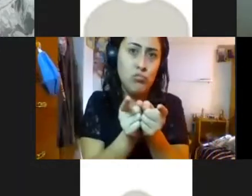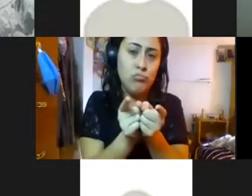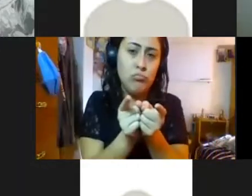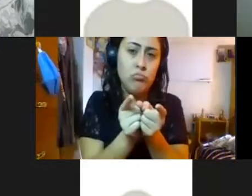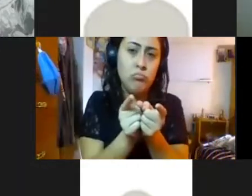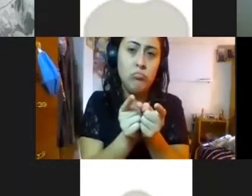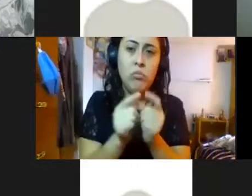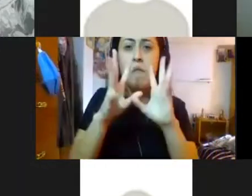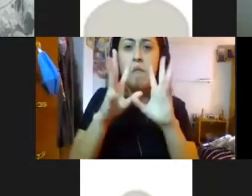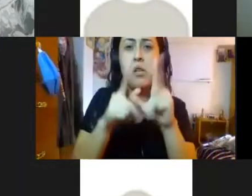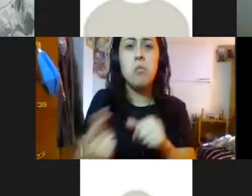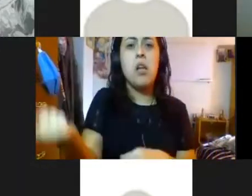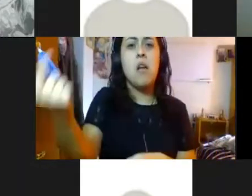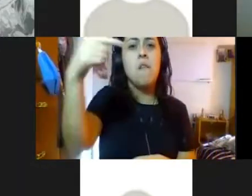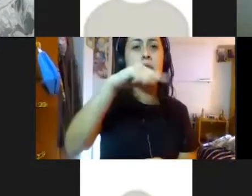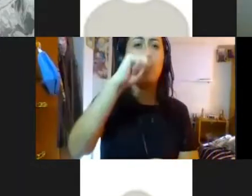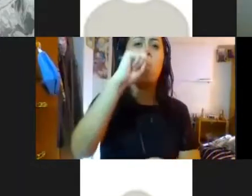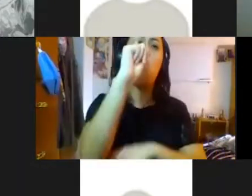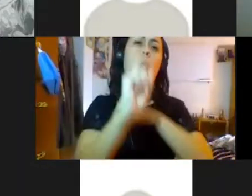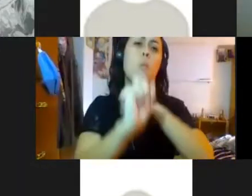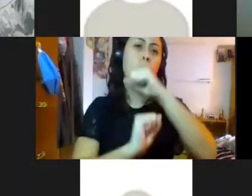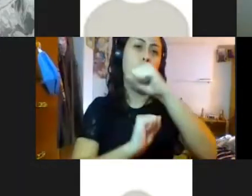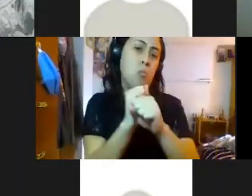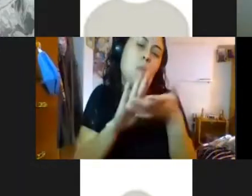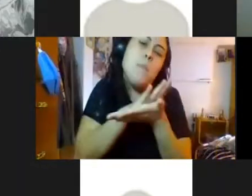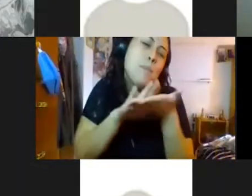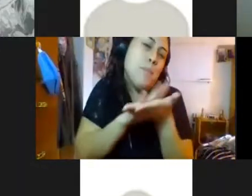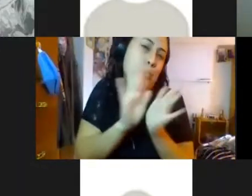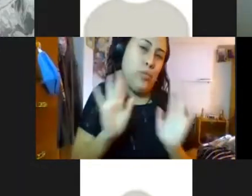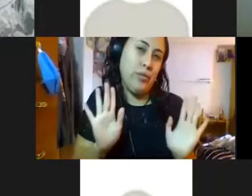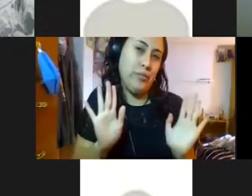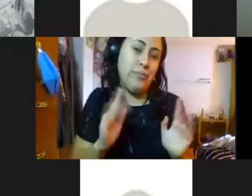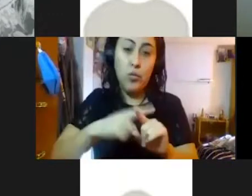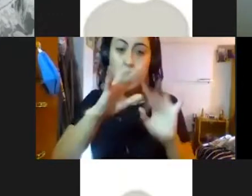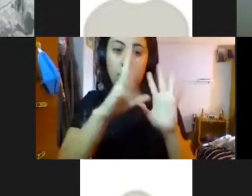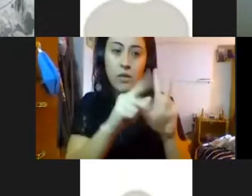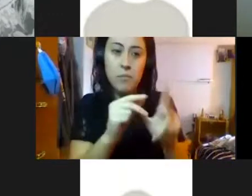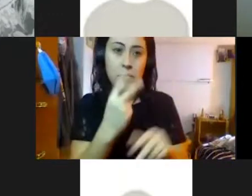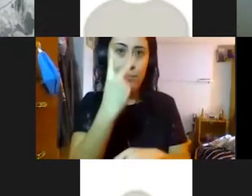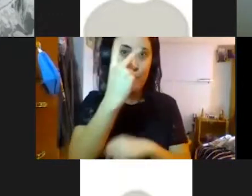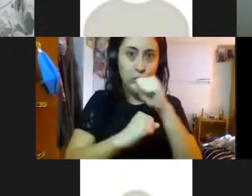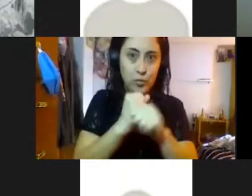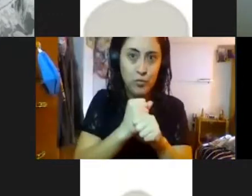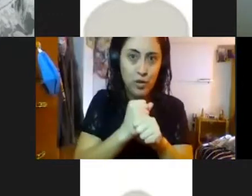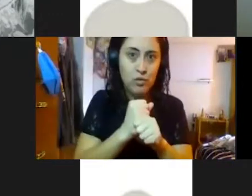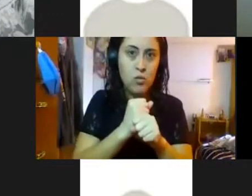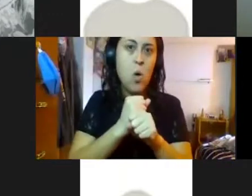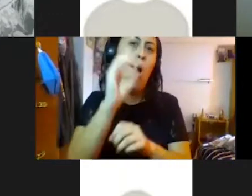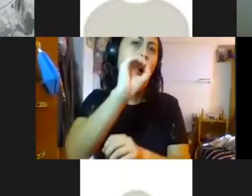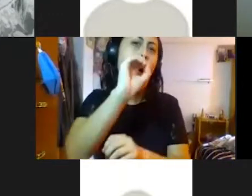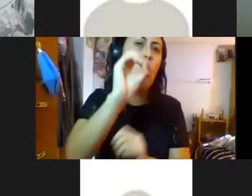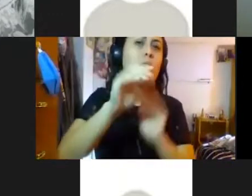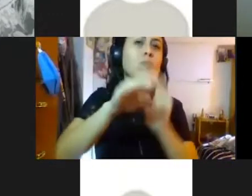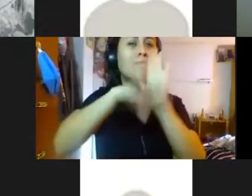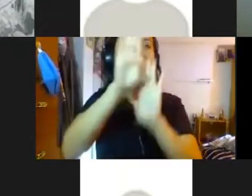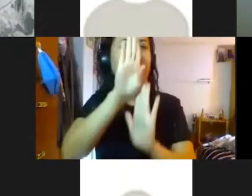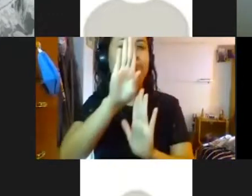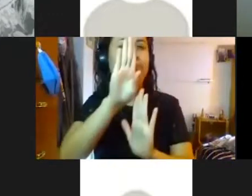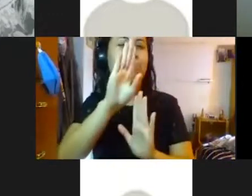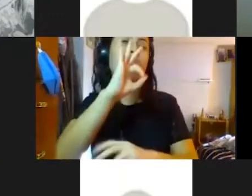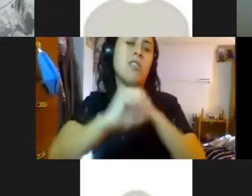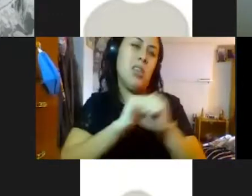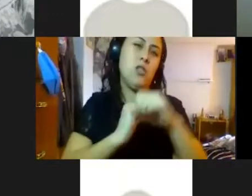pueden venir solo por 1 año, hay familias que pueden venir por 2 o máximo por 3,